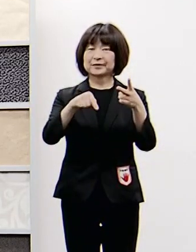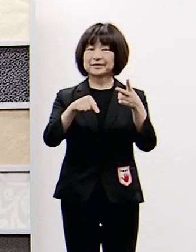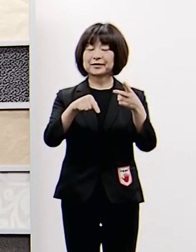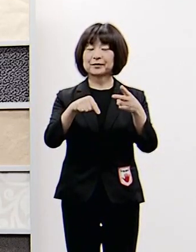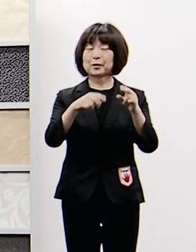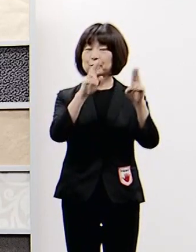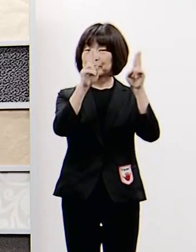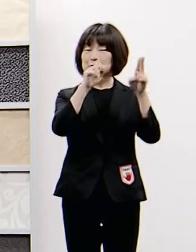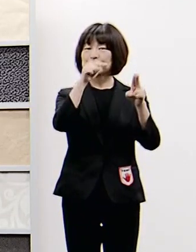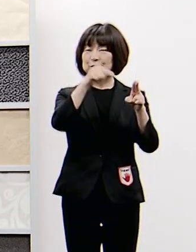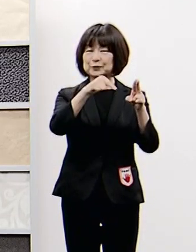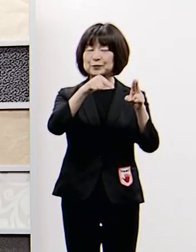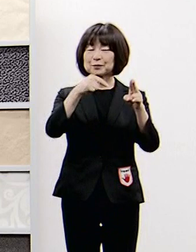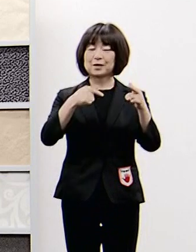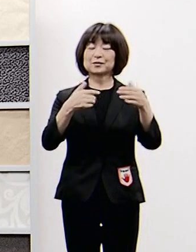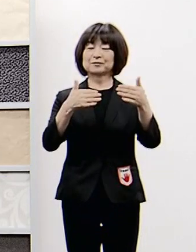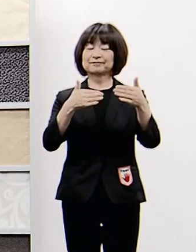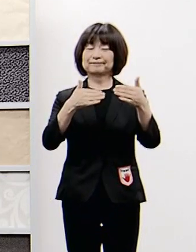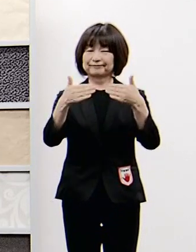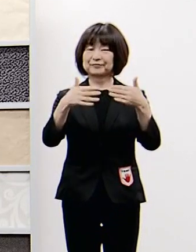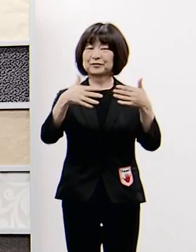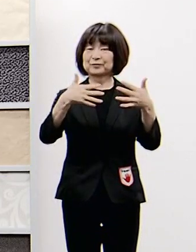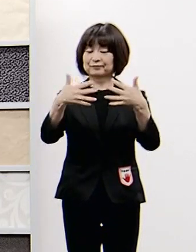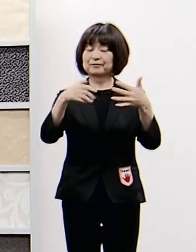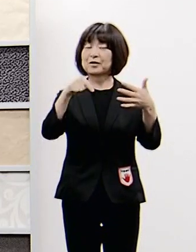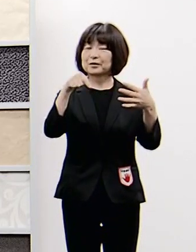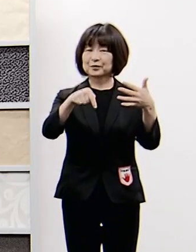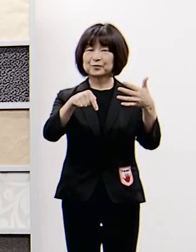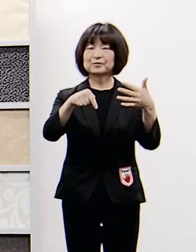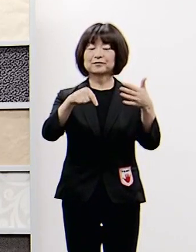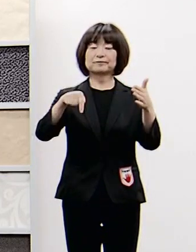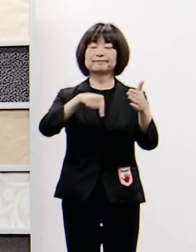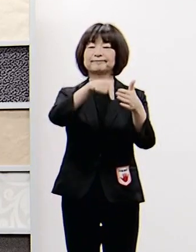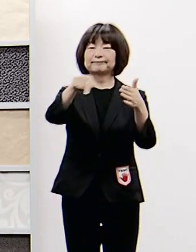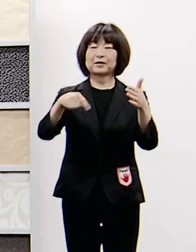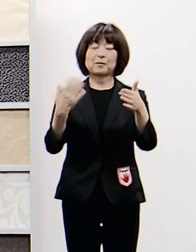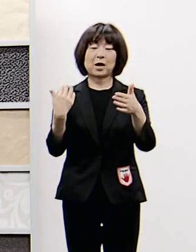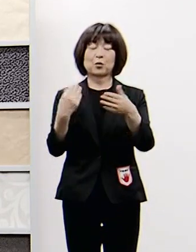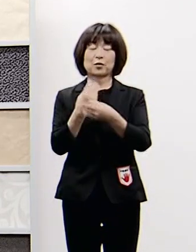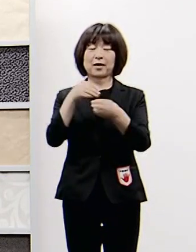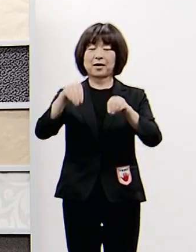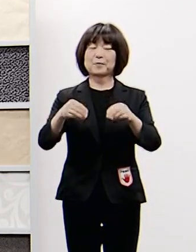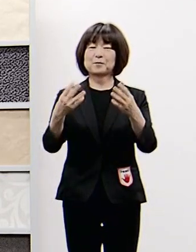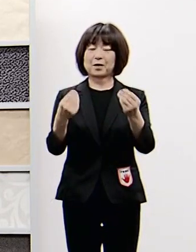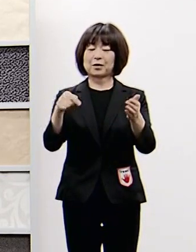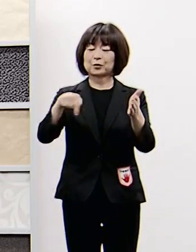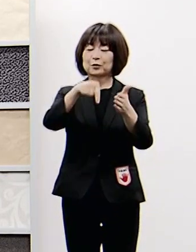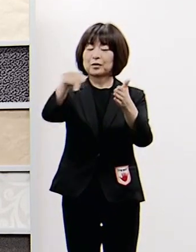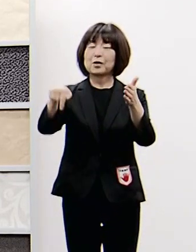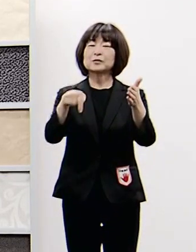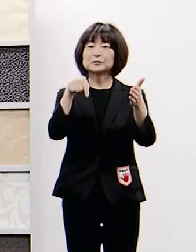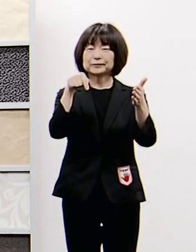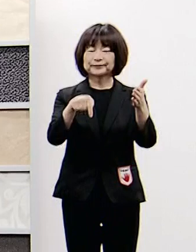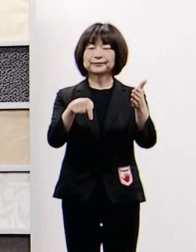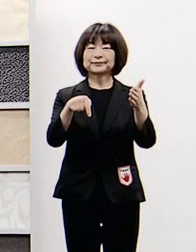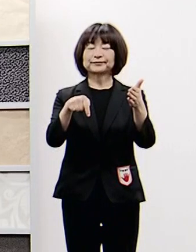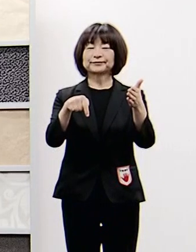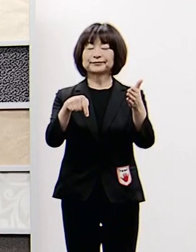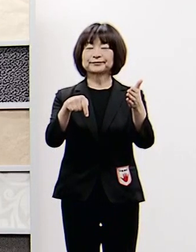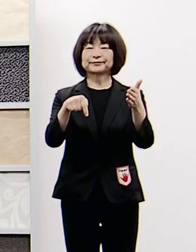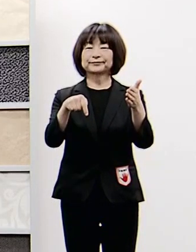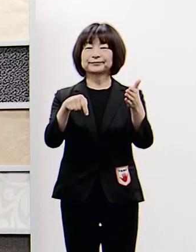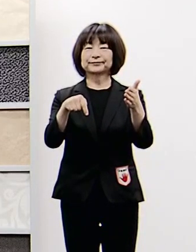は認識が違いがありますが今後はですね現契約というものの存在を前提に契約の3年ごと